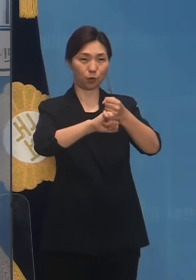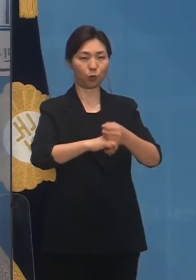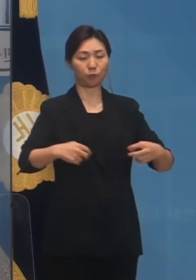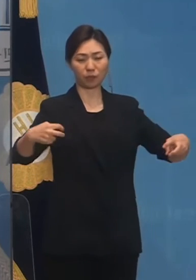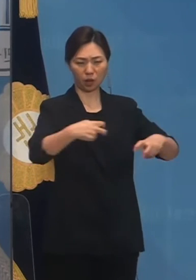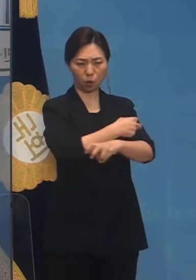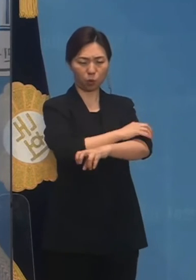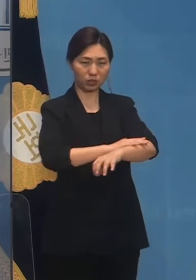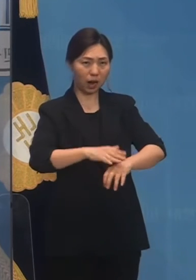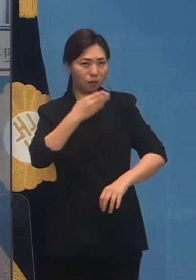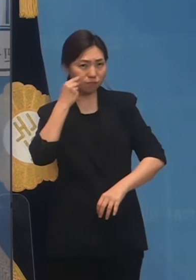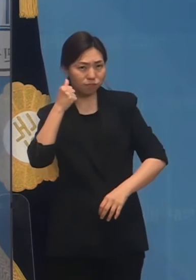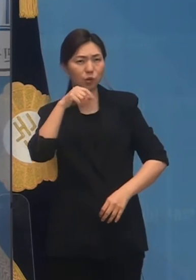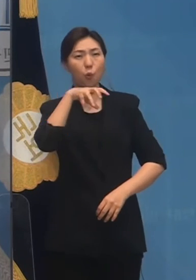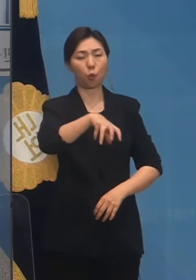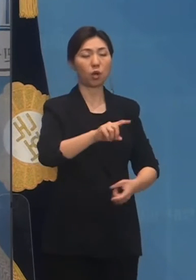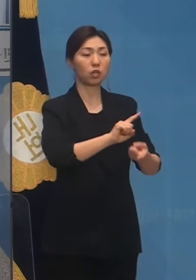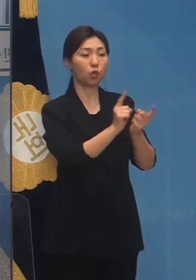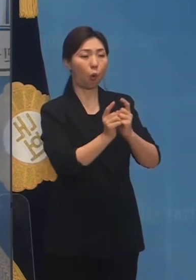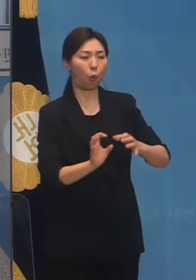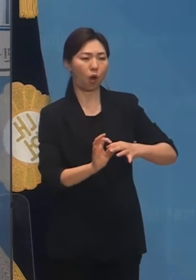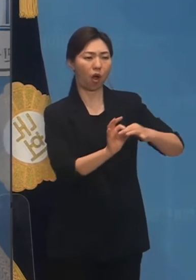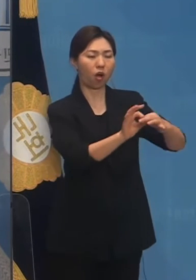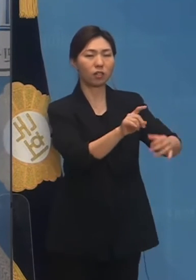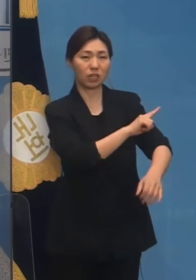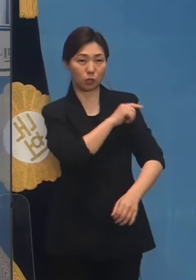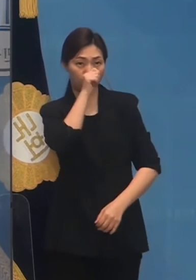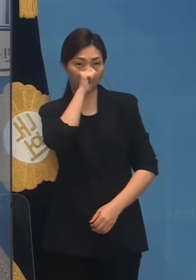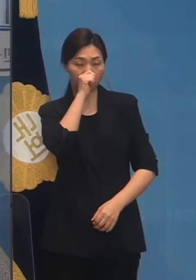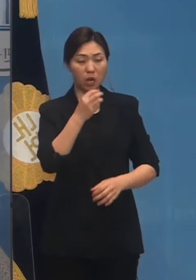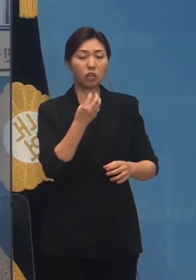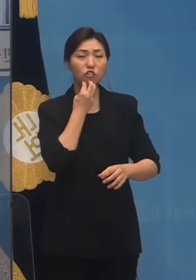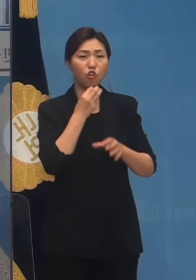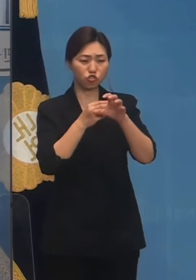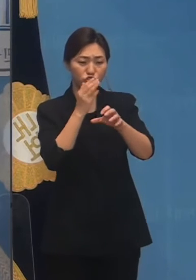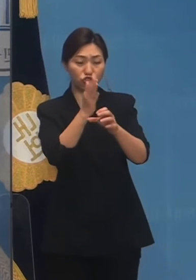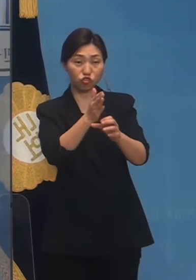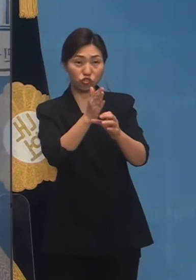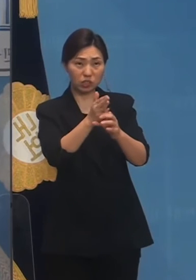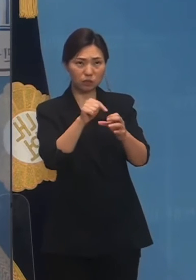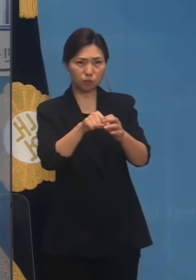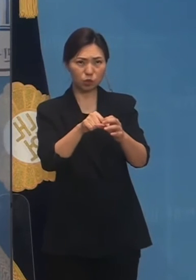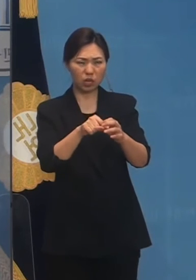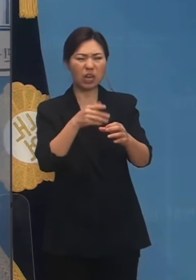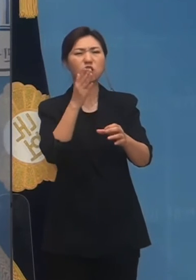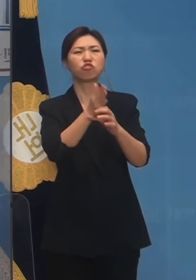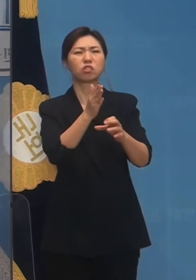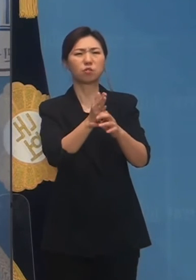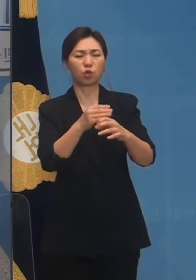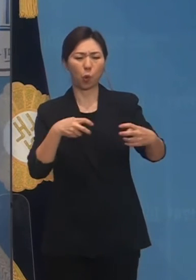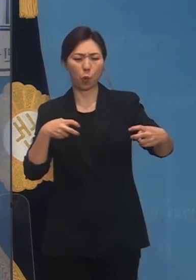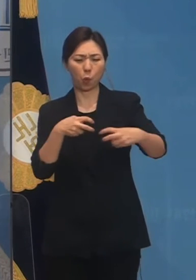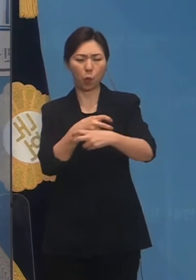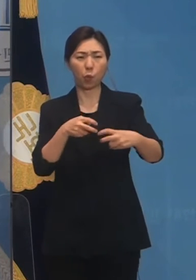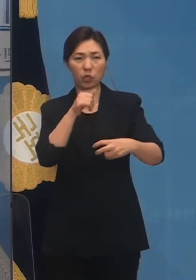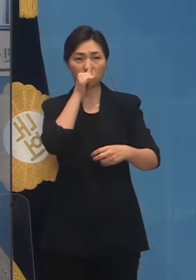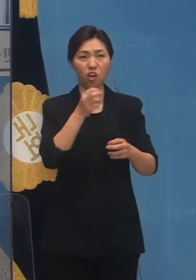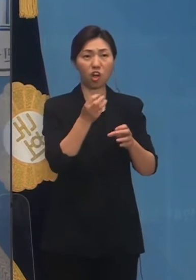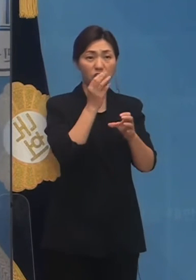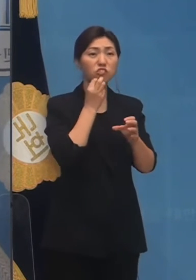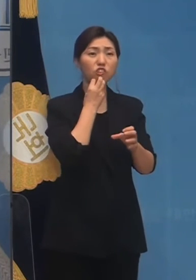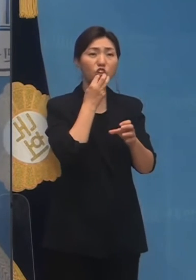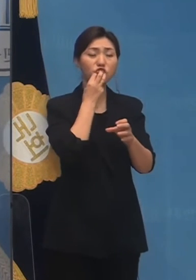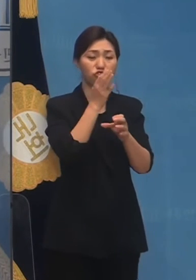교통의 핵심은 상호 연결선입니다. 그러나 경기도는 서울 중심으로 교통체계가 만들어져 있습니다. 서울에서